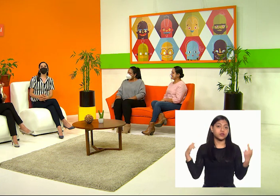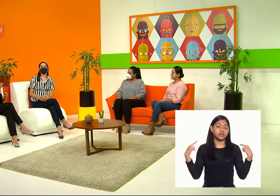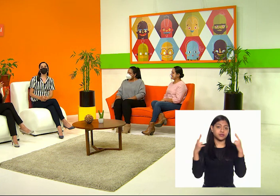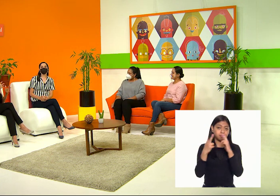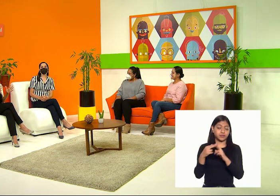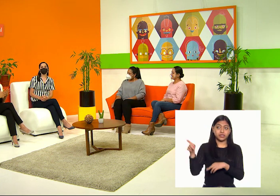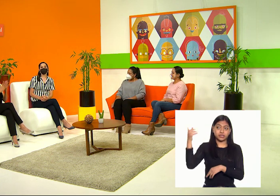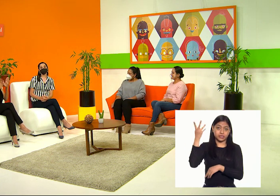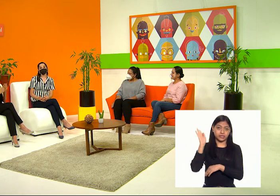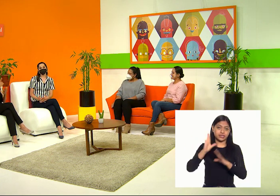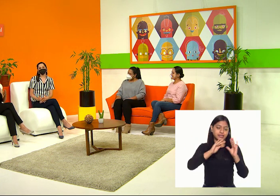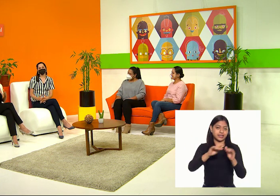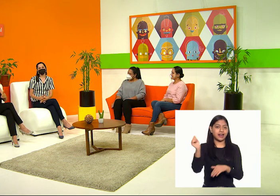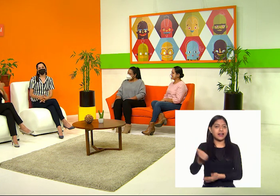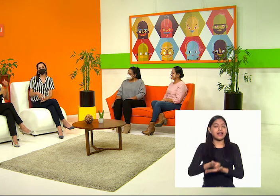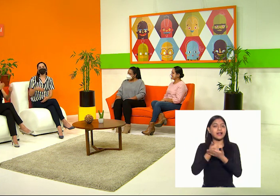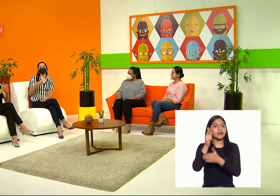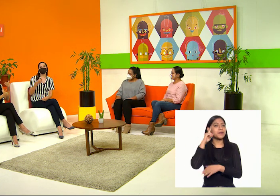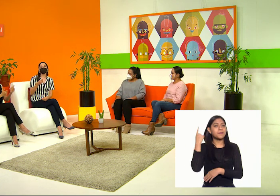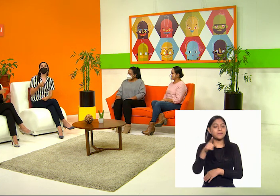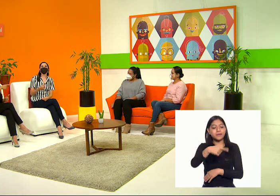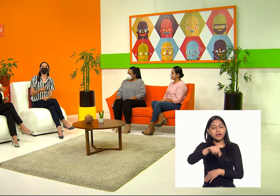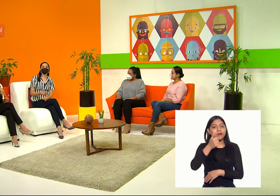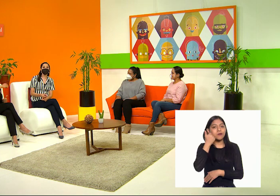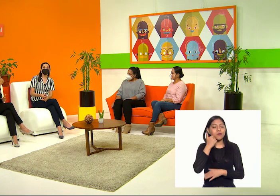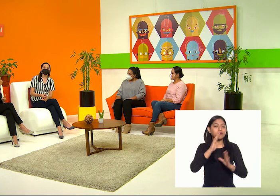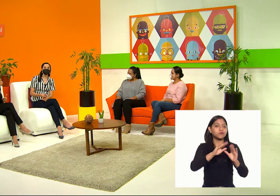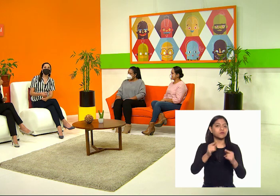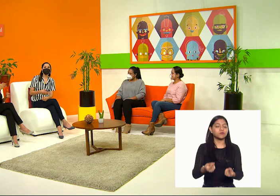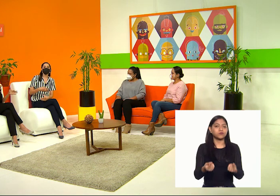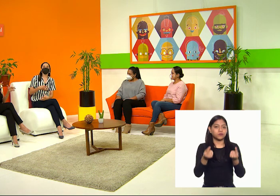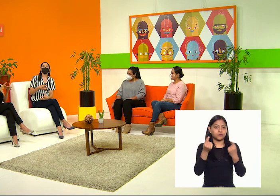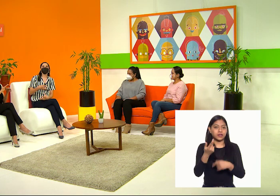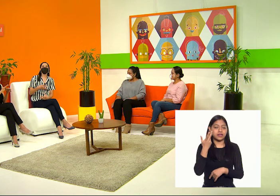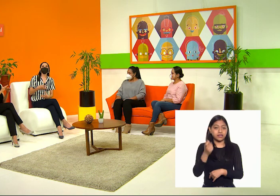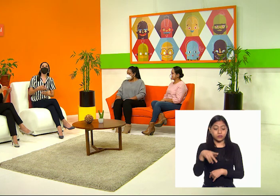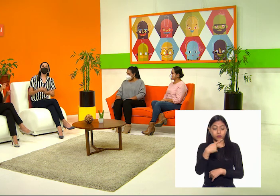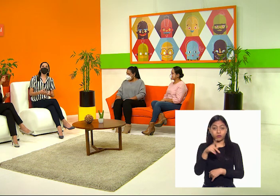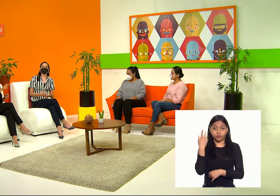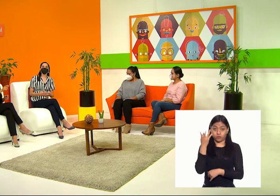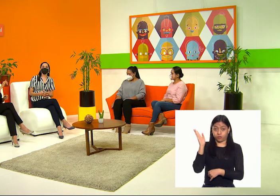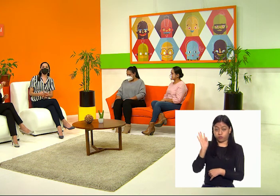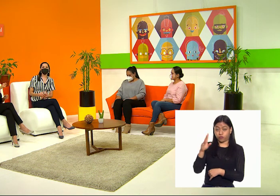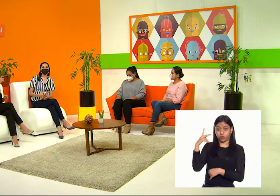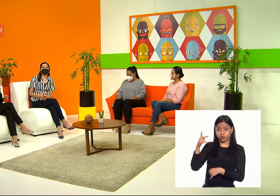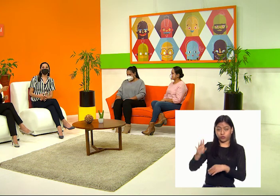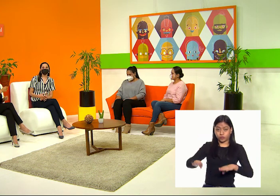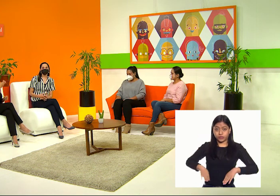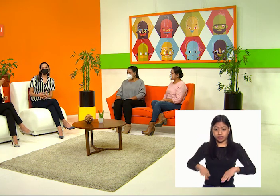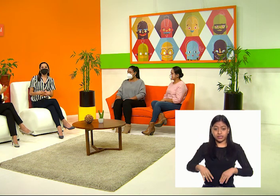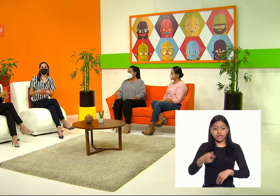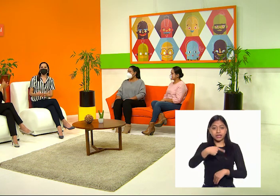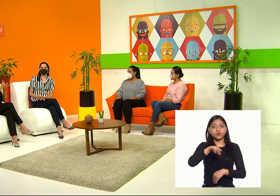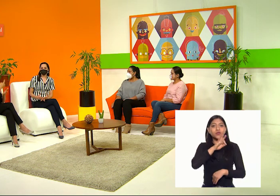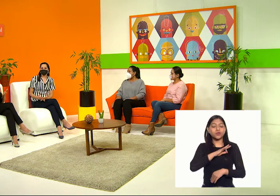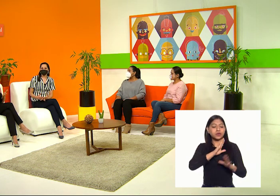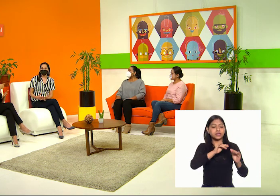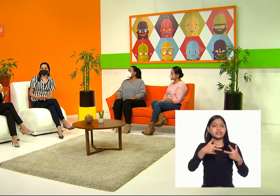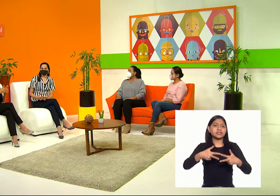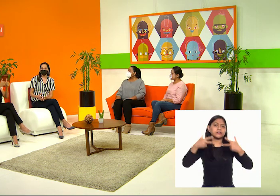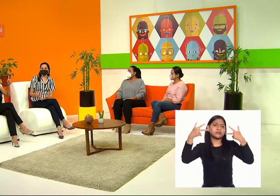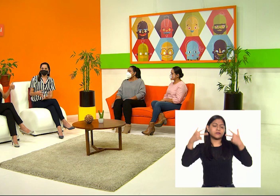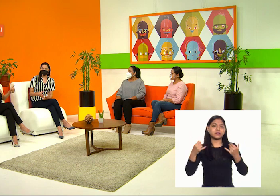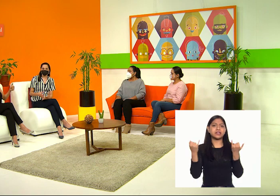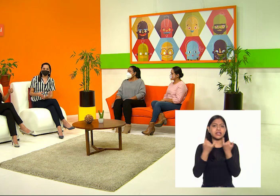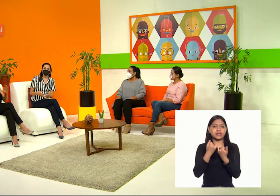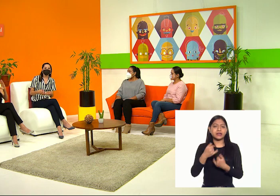proceso formativo de las y los estudiantes. Acorde a sus funciones, facilitan el aprendizaje a distancia y en las aulas